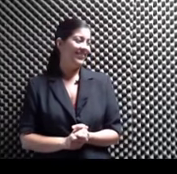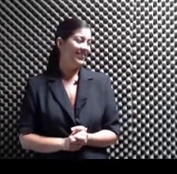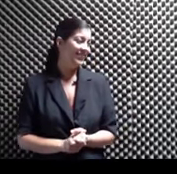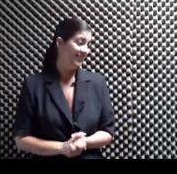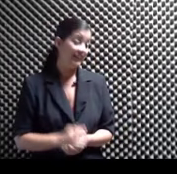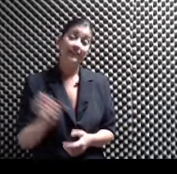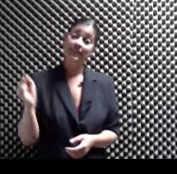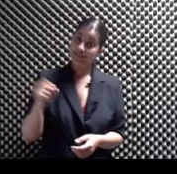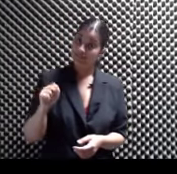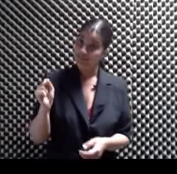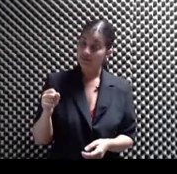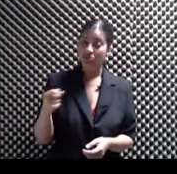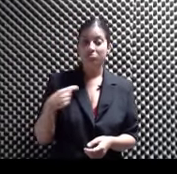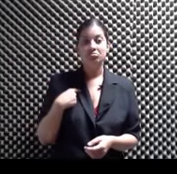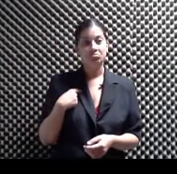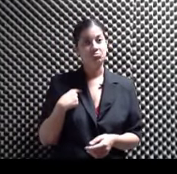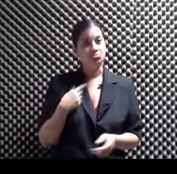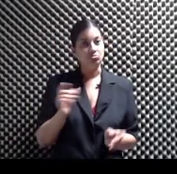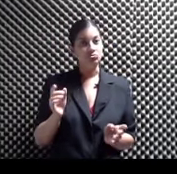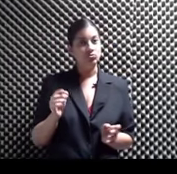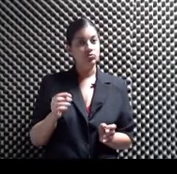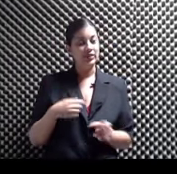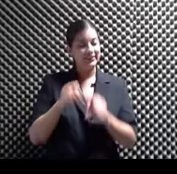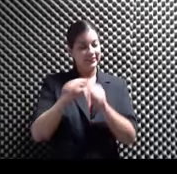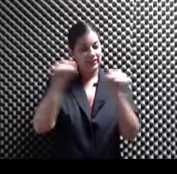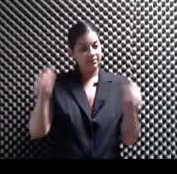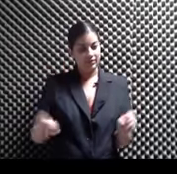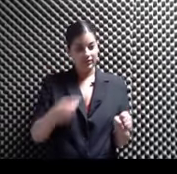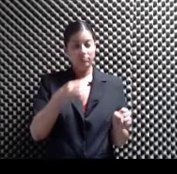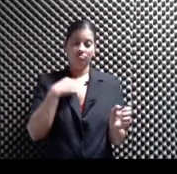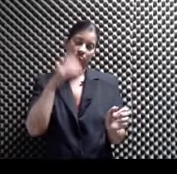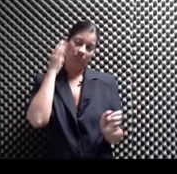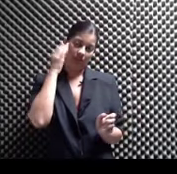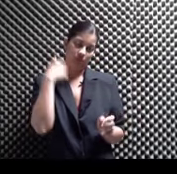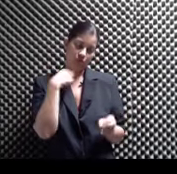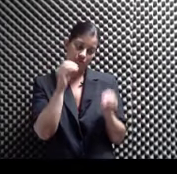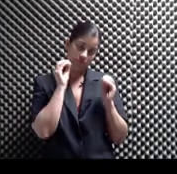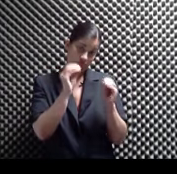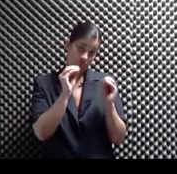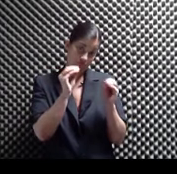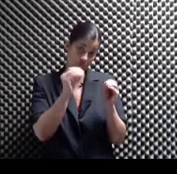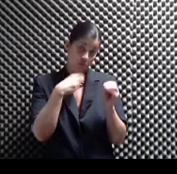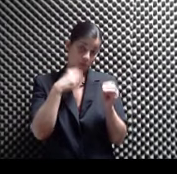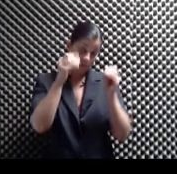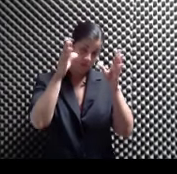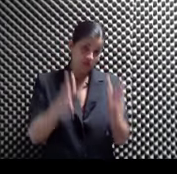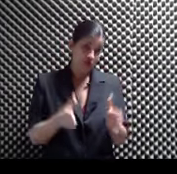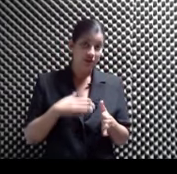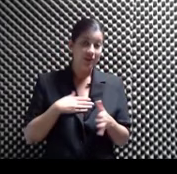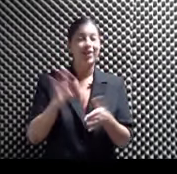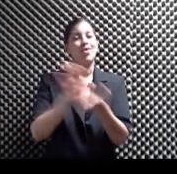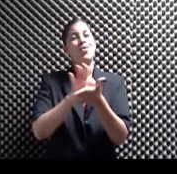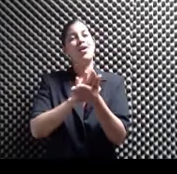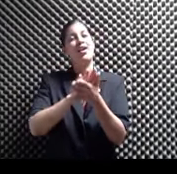Sí, bueno, y estoy pues en cierre también de semestre. Como saben, soy profesora en la Escuela de Bellas Artes de Carolina.